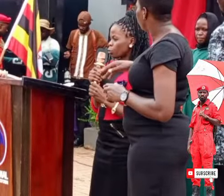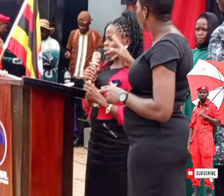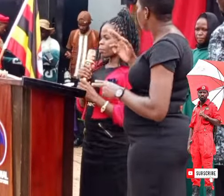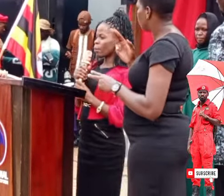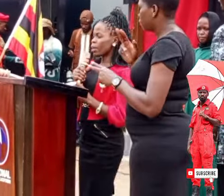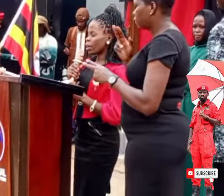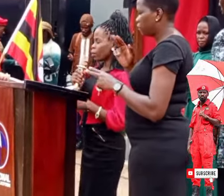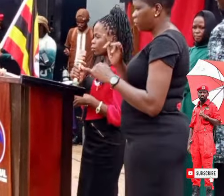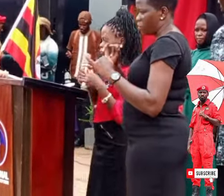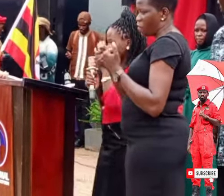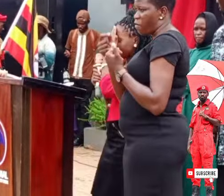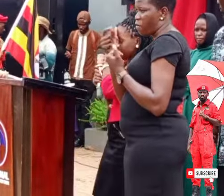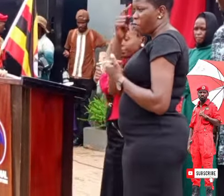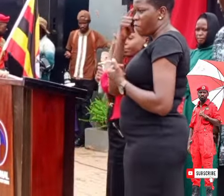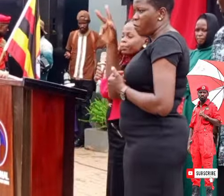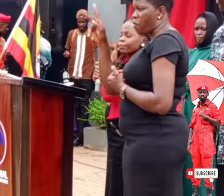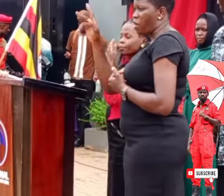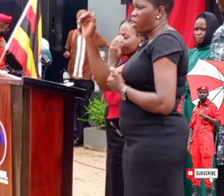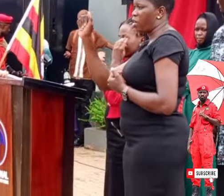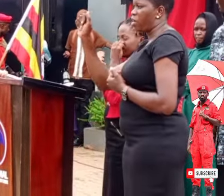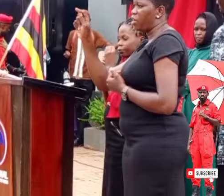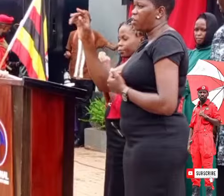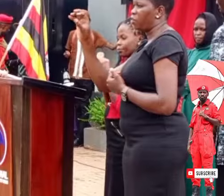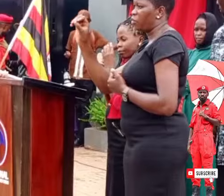Grand Kamchala Katogwa Mabeka.